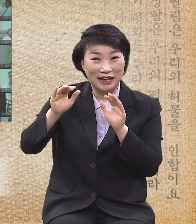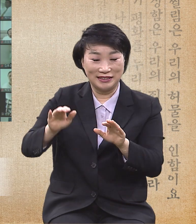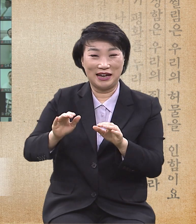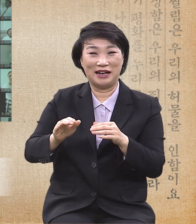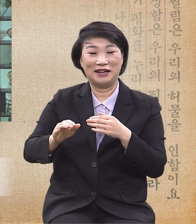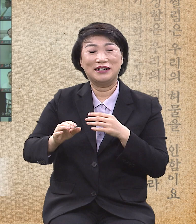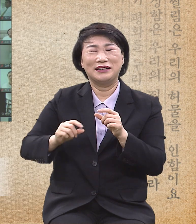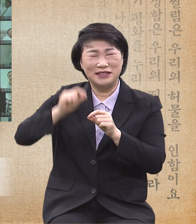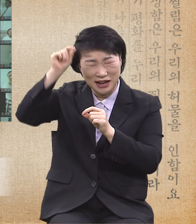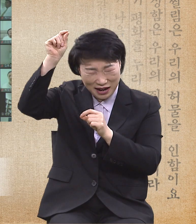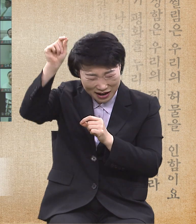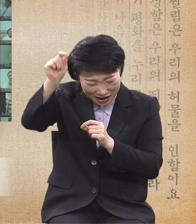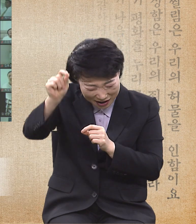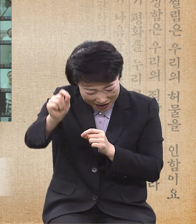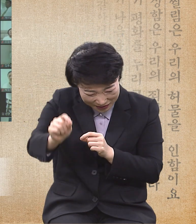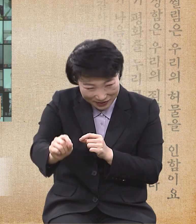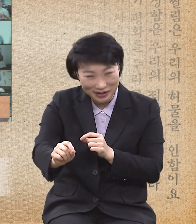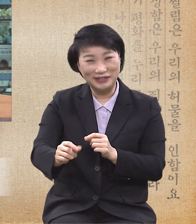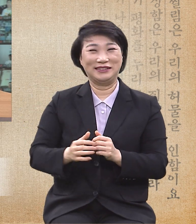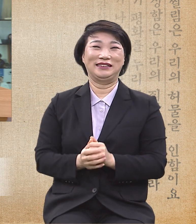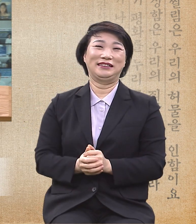함께 영원히